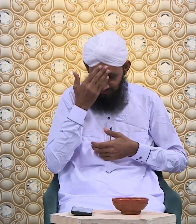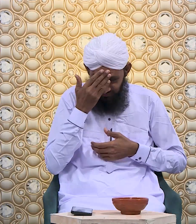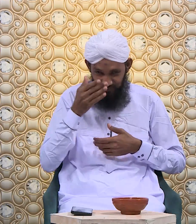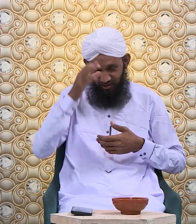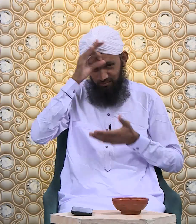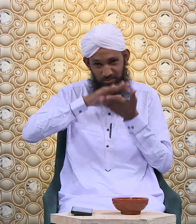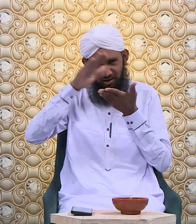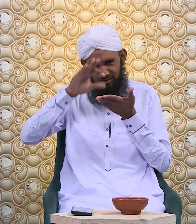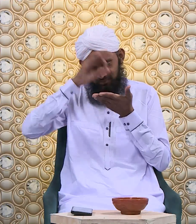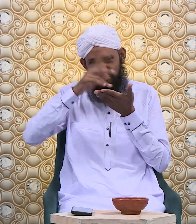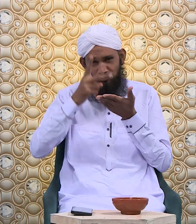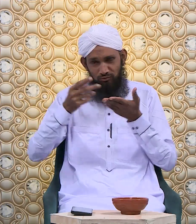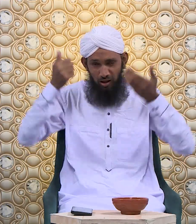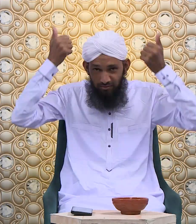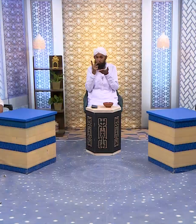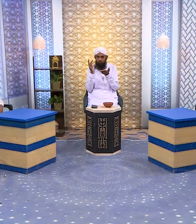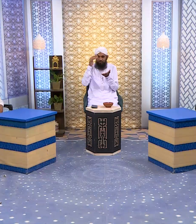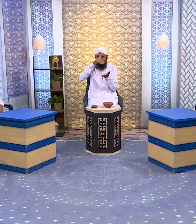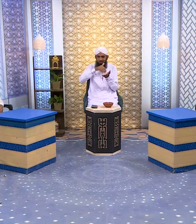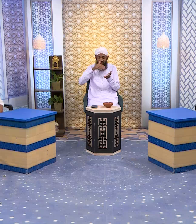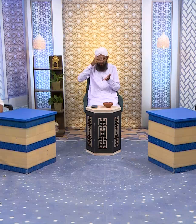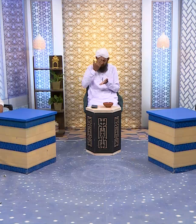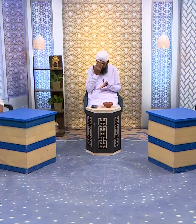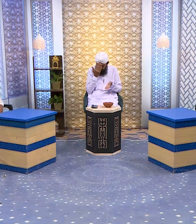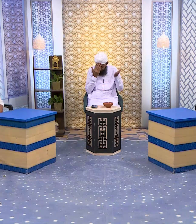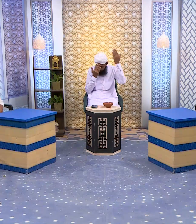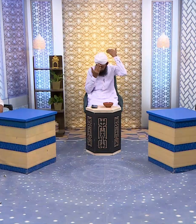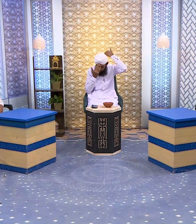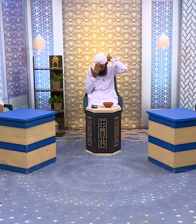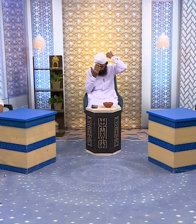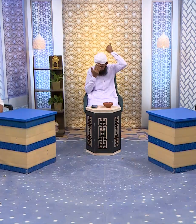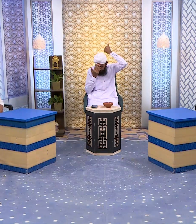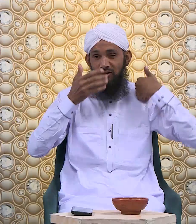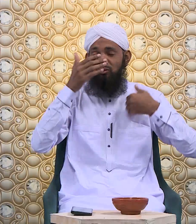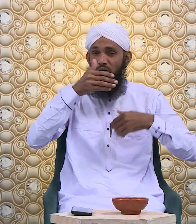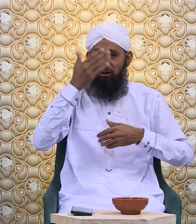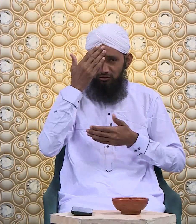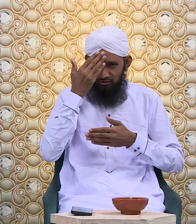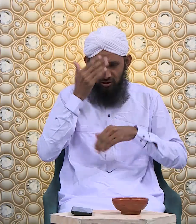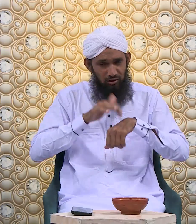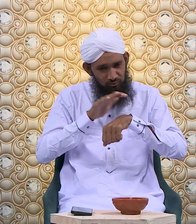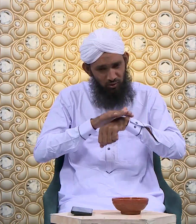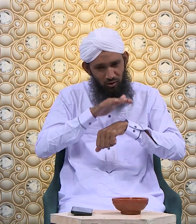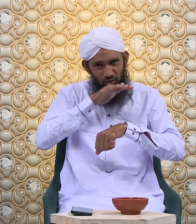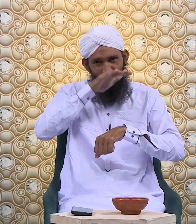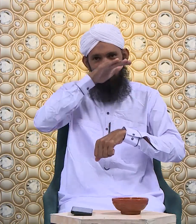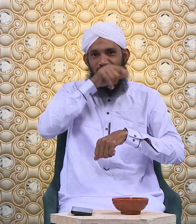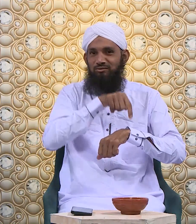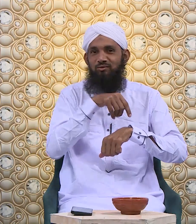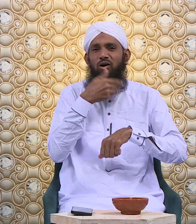پشتے اتھر پر سوار ہوتے آپ صلی اللہ علیہ وآلہ وسلم سجدہ طویل کر دیا کرتے اور جب سجدے